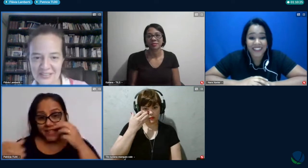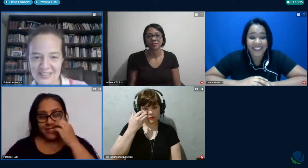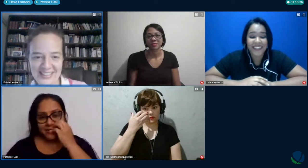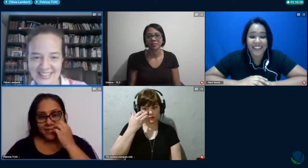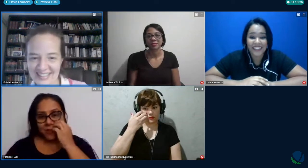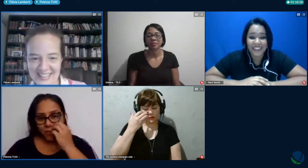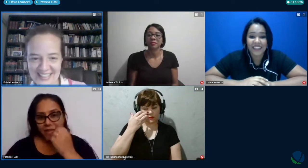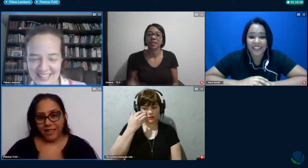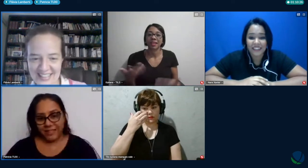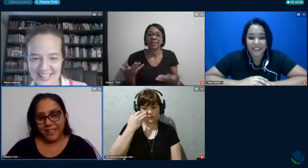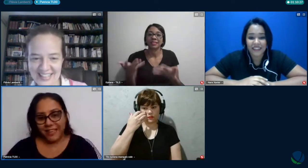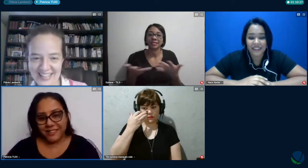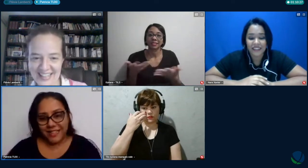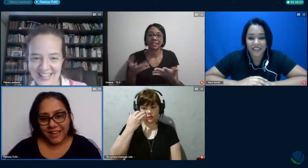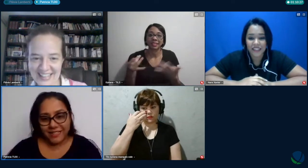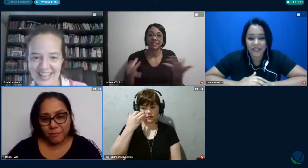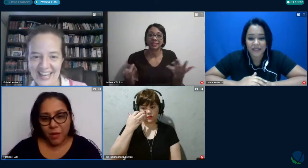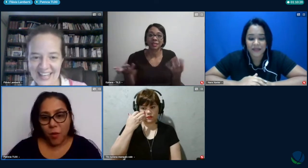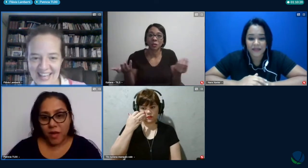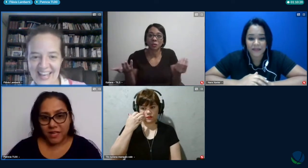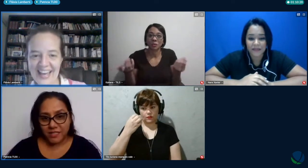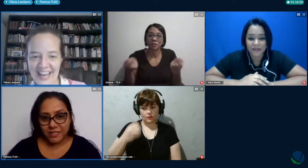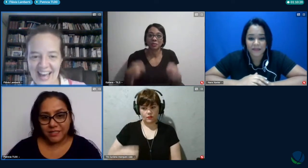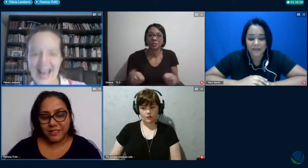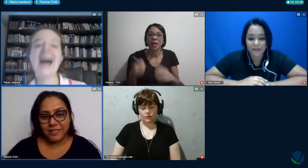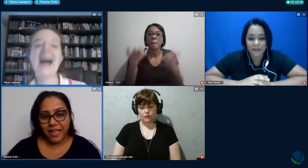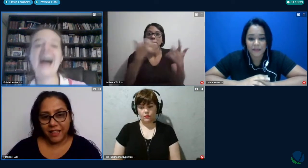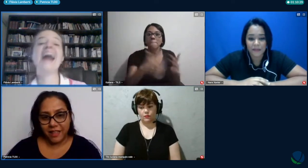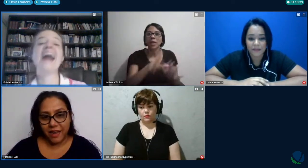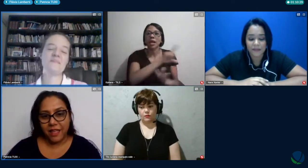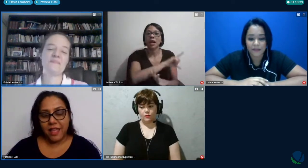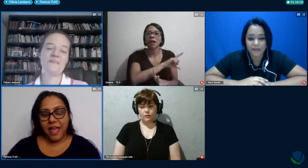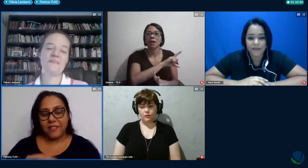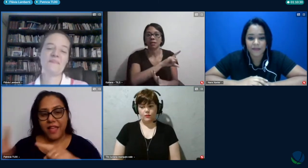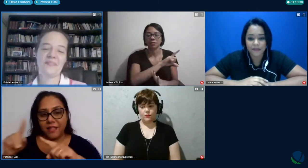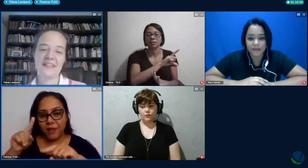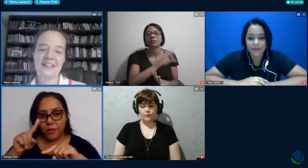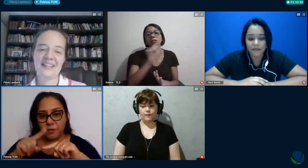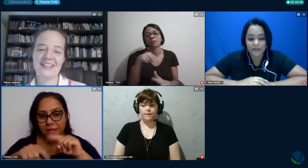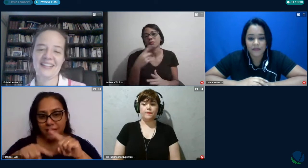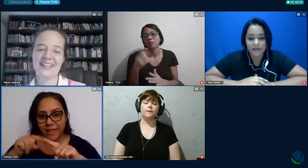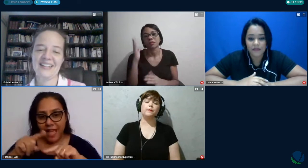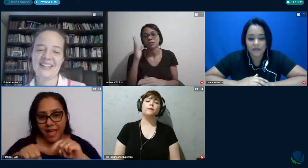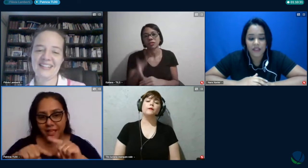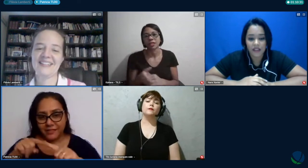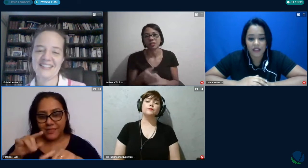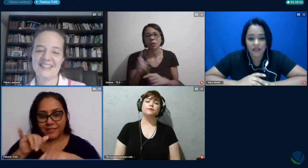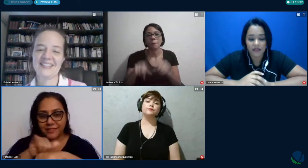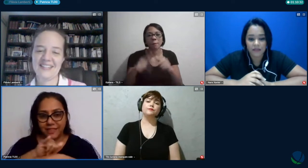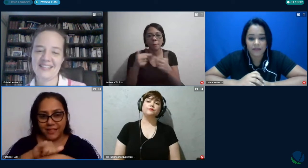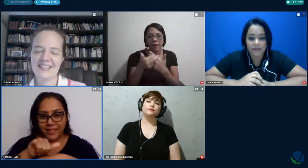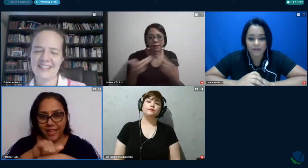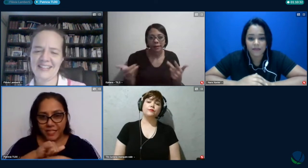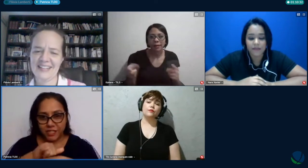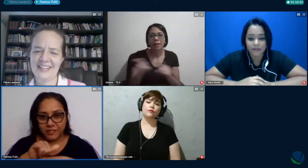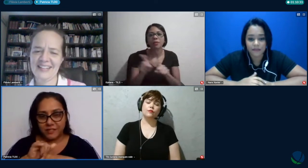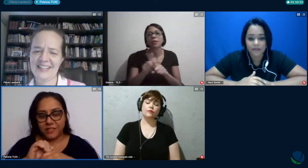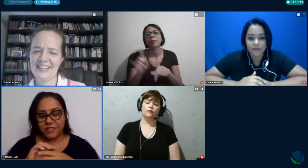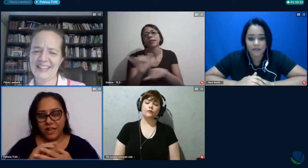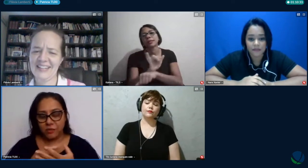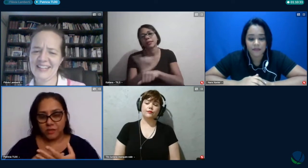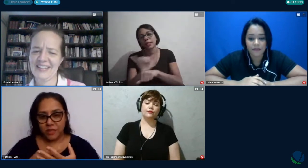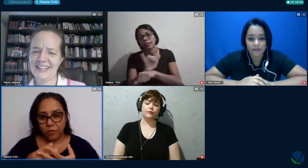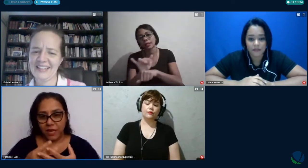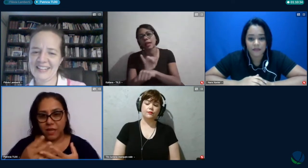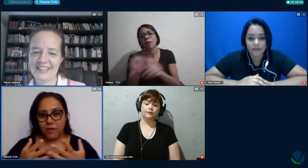sinaliza a descrição, ela explicou antes, dentre os materiais e as estratégias